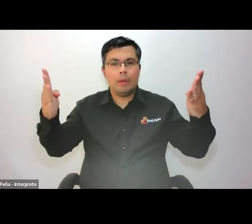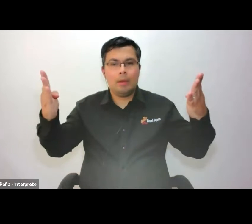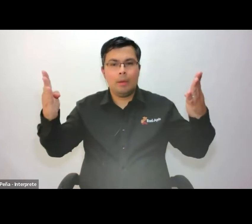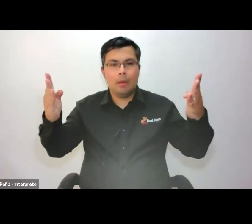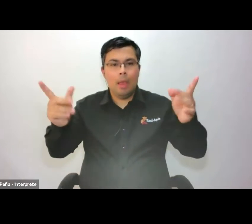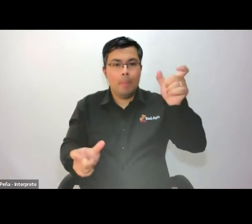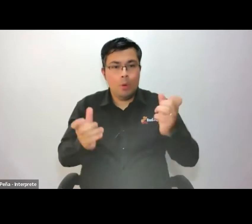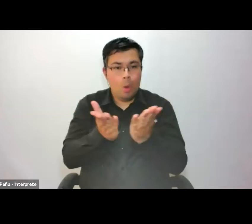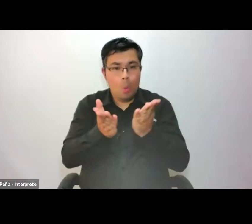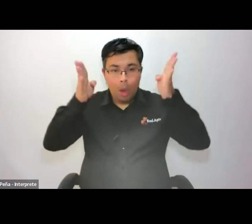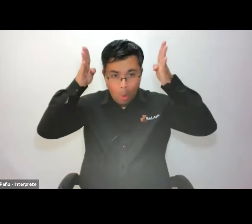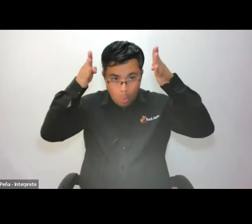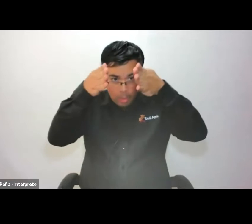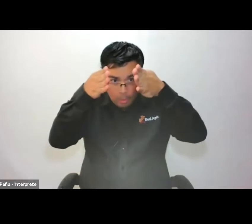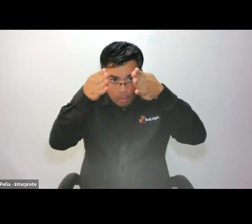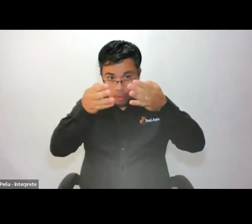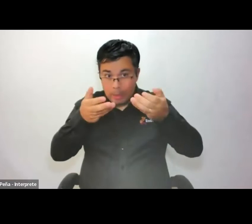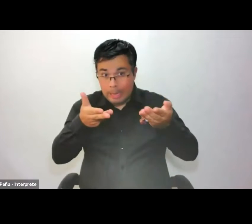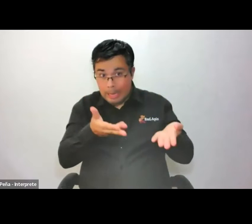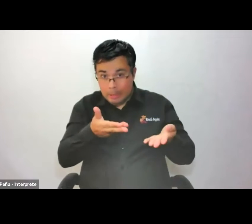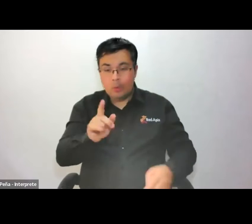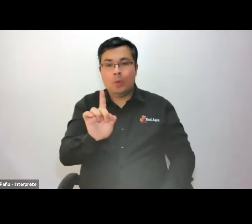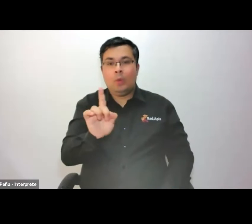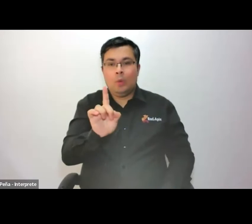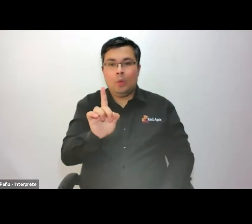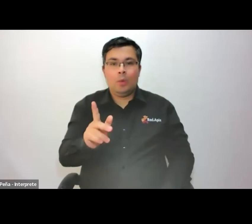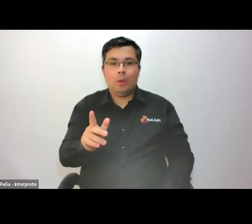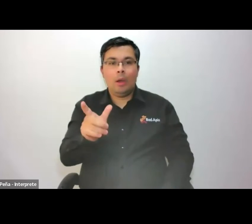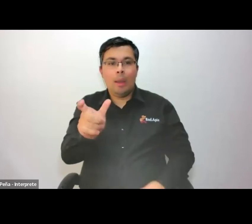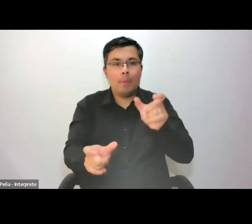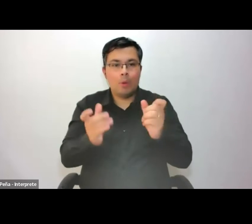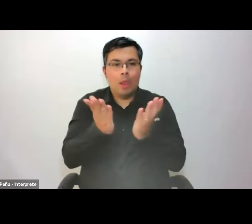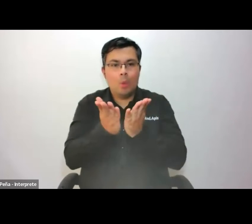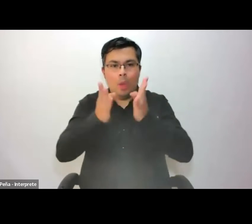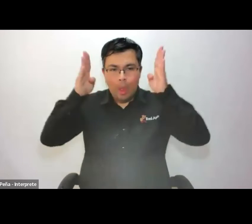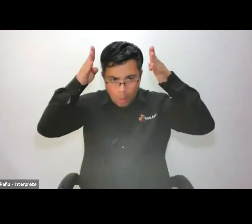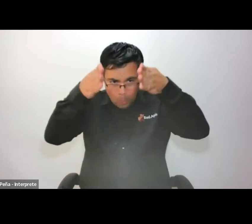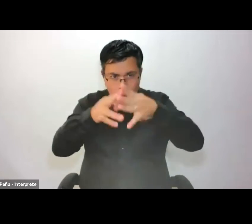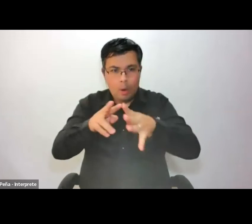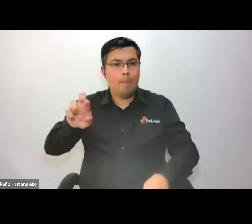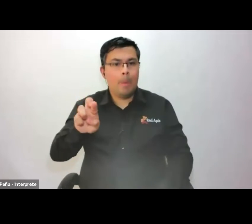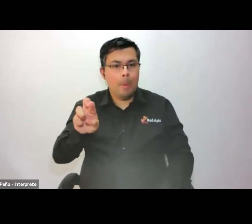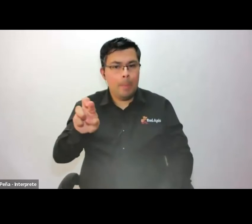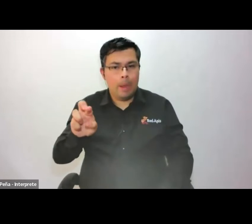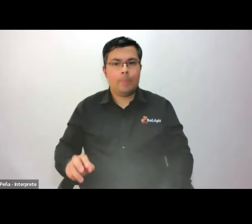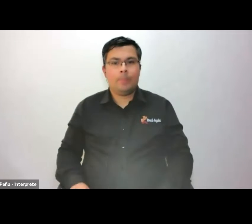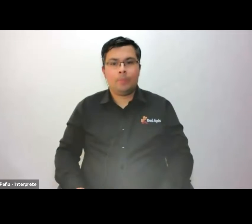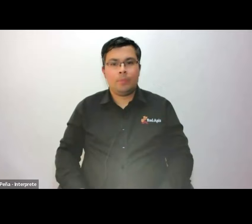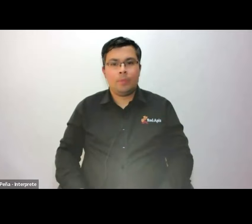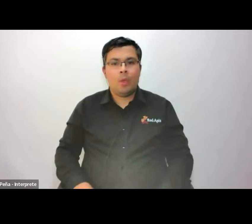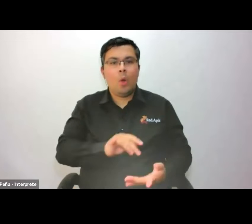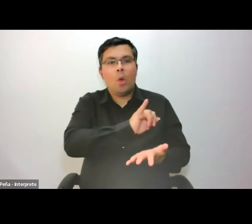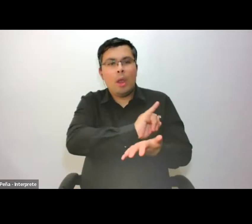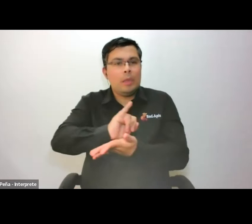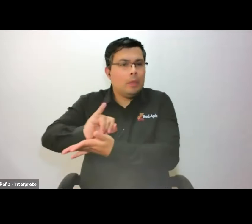es que los estudiantes autistas, los párvulos autistas, los estudiantes de educación superior autistas, están desde siempre, ya desde